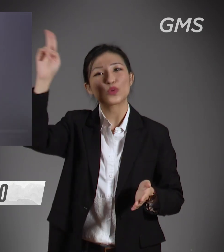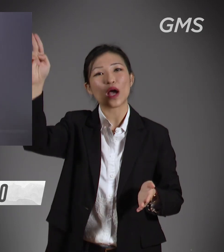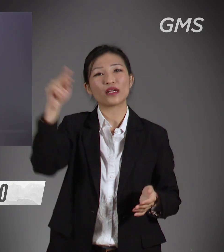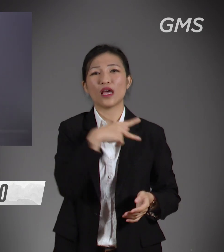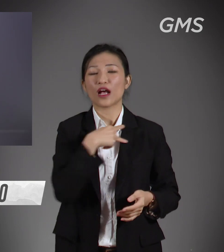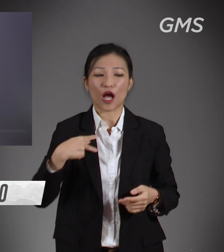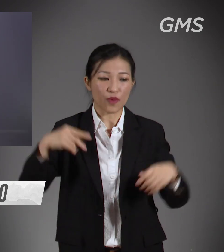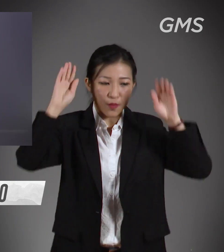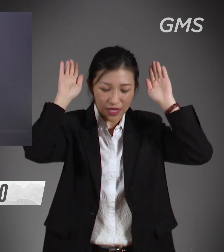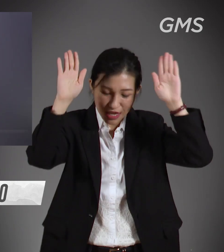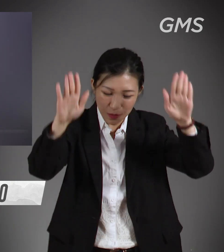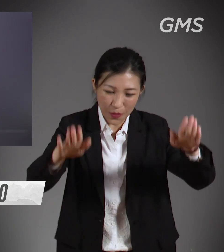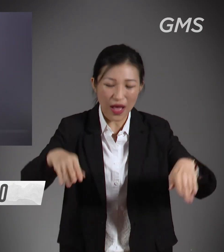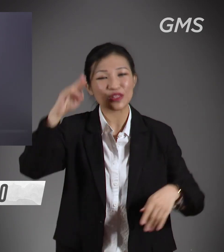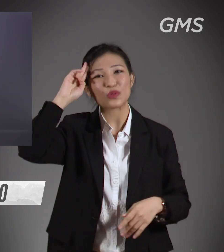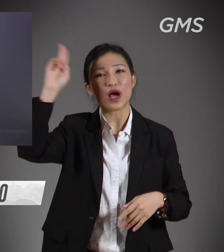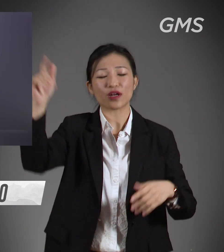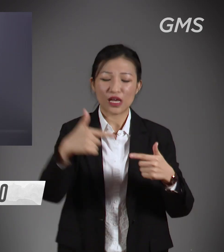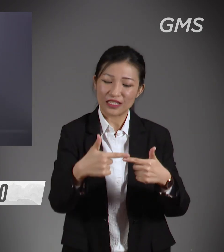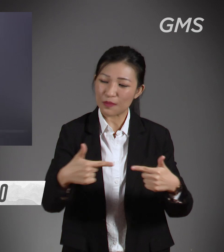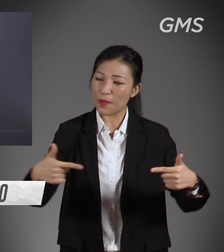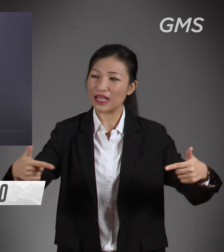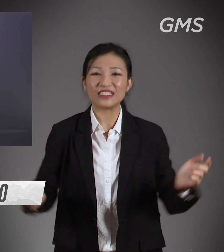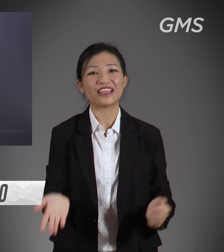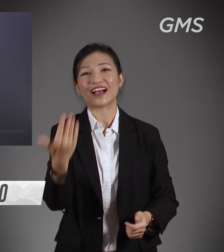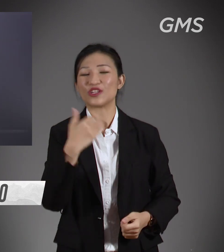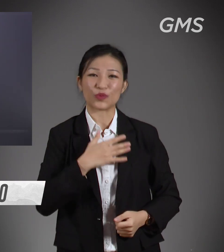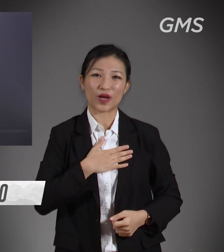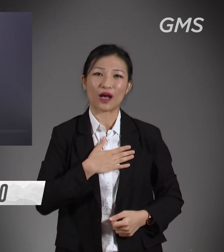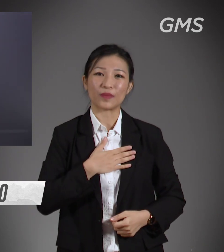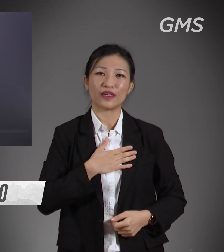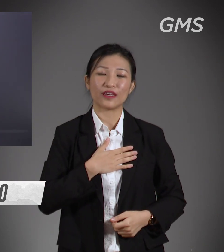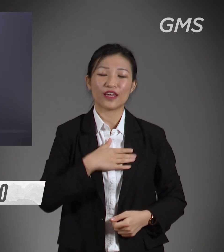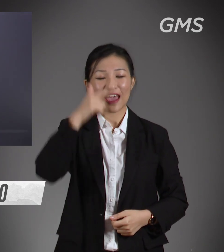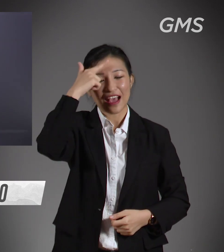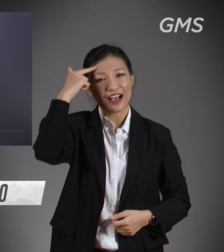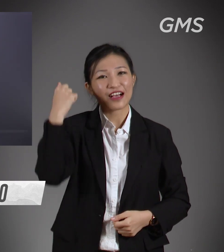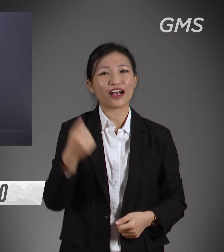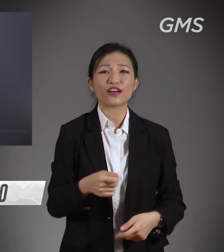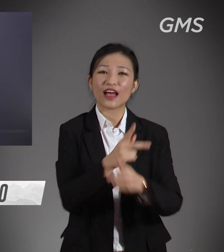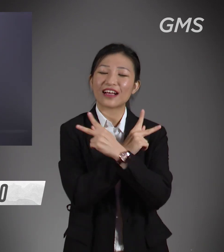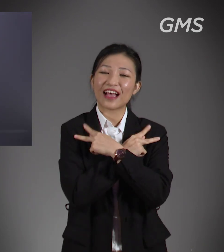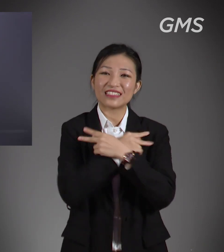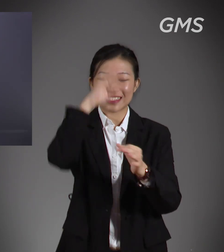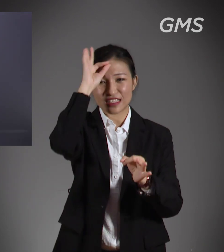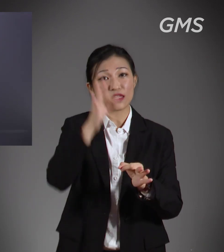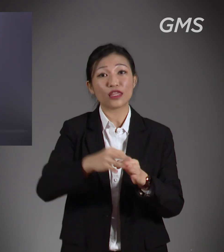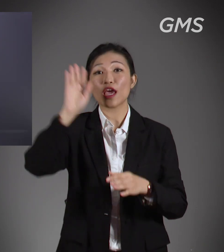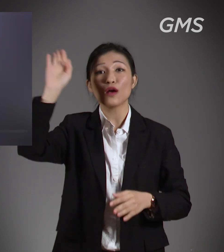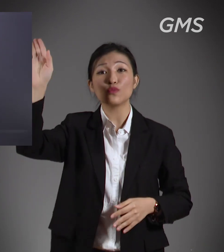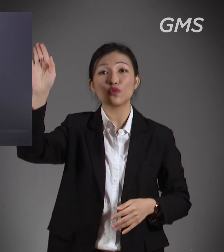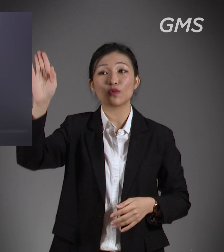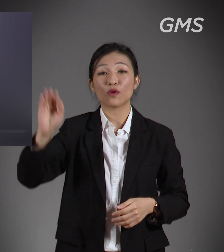Kami menyembah-Mu Tuhan seumur hidup kami, karena kasih setia-Mu yang sangat ajaib di dalam kehidupan